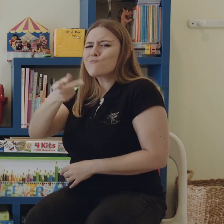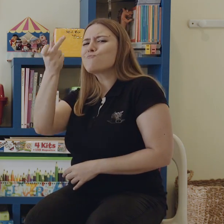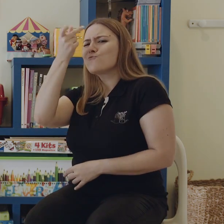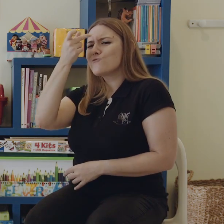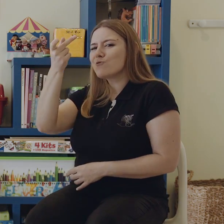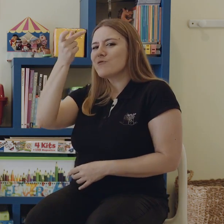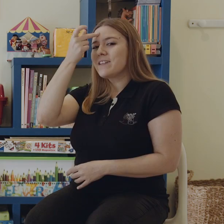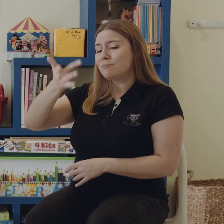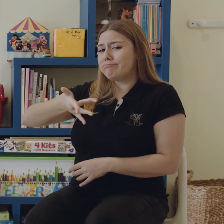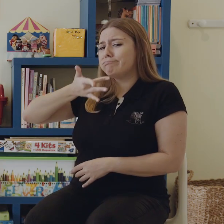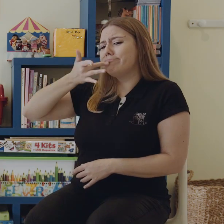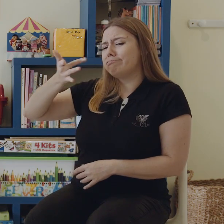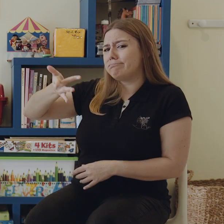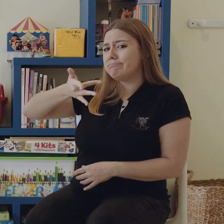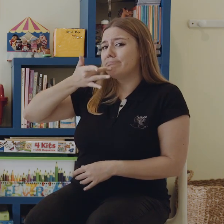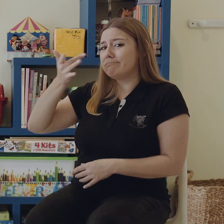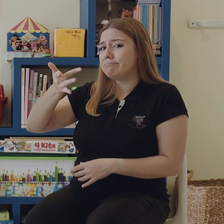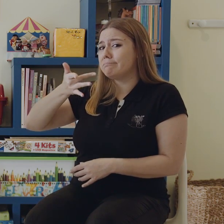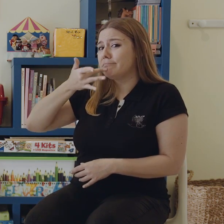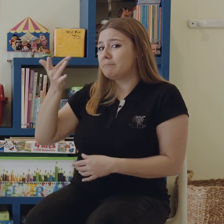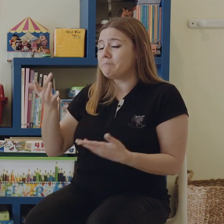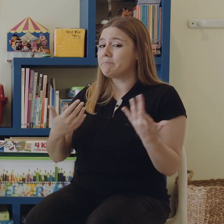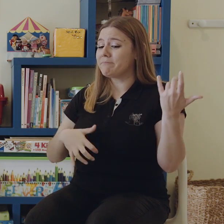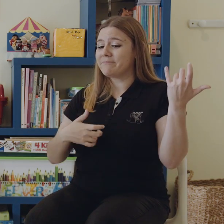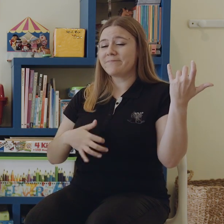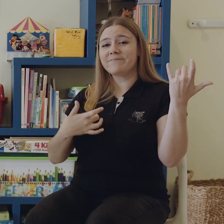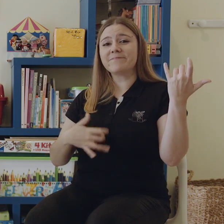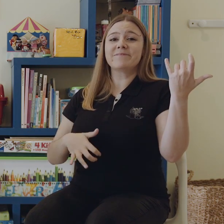de gingeira, tanto disparate,